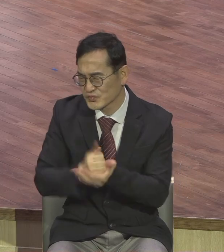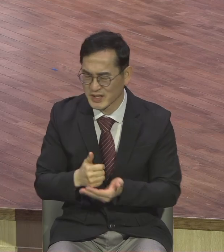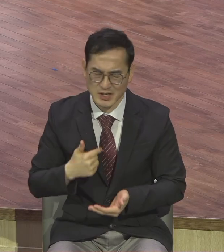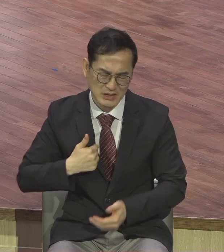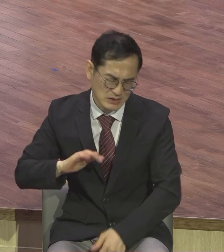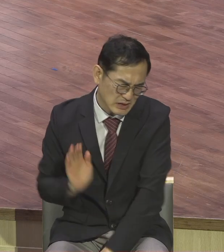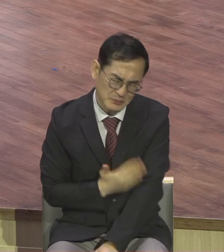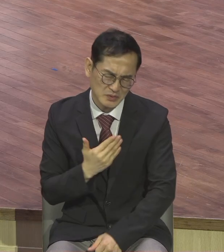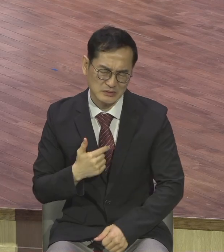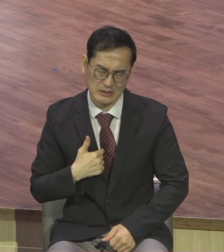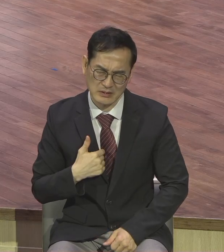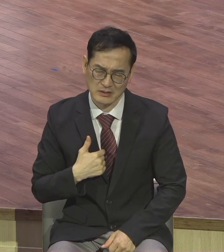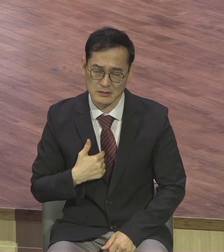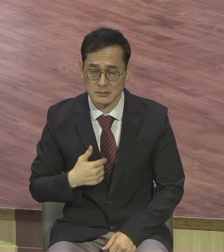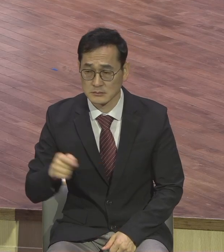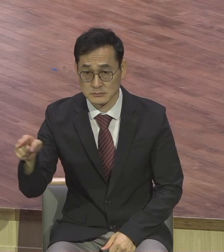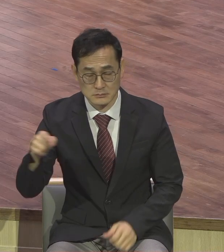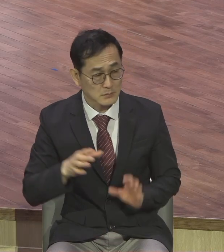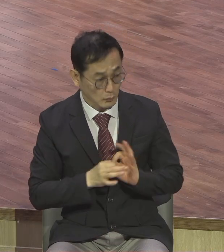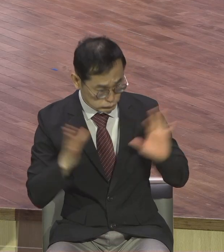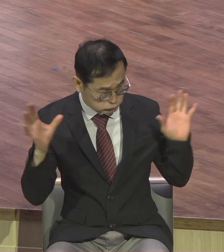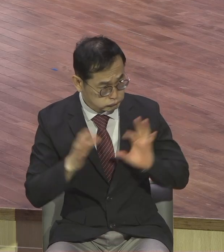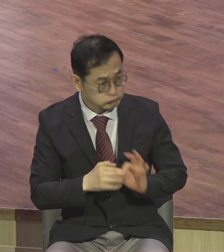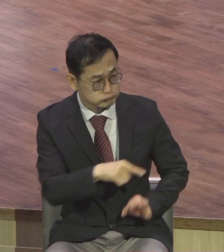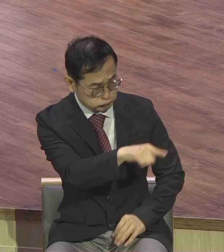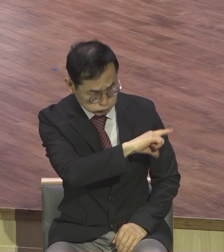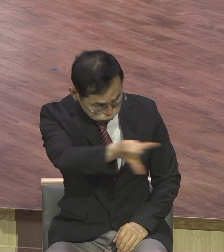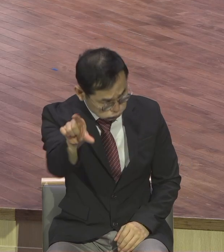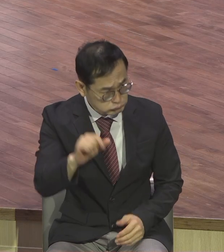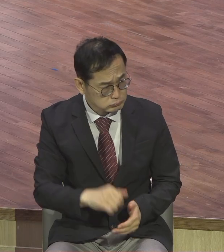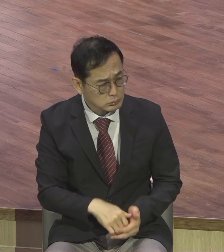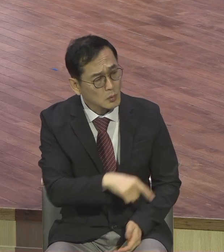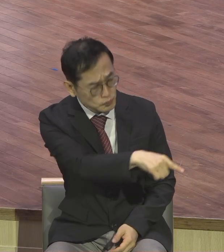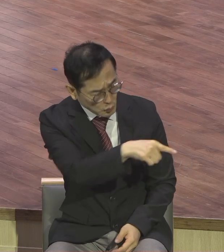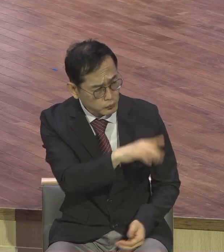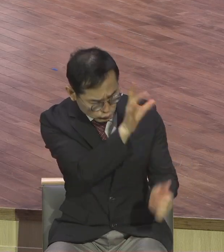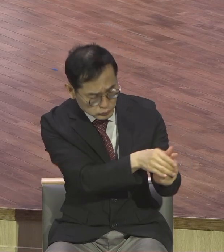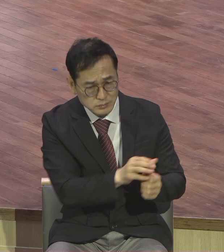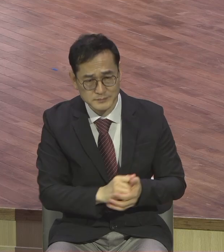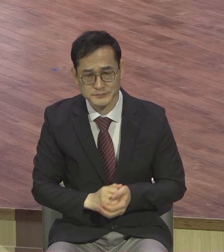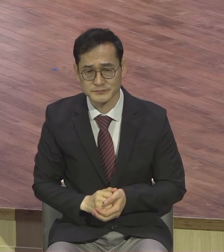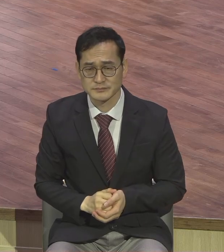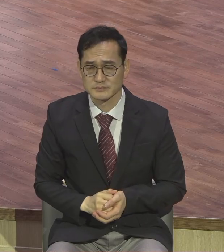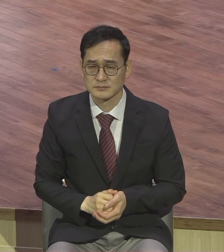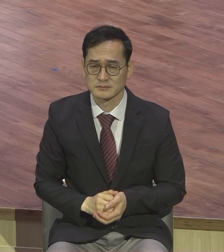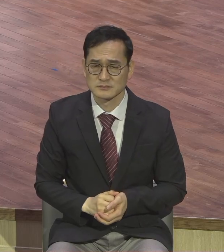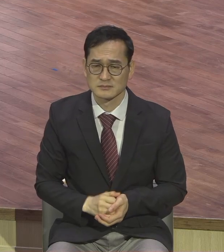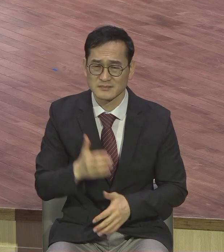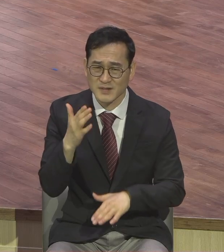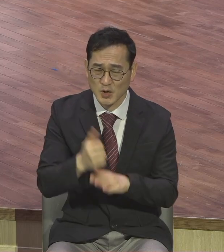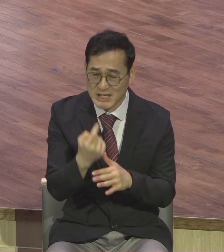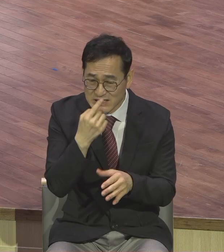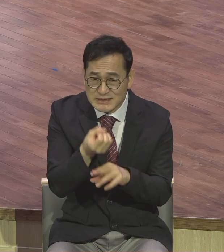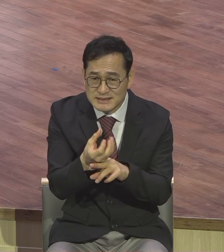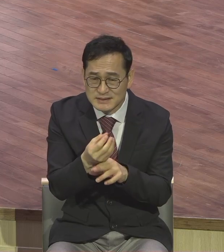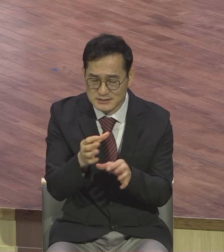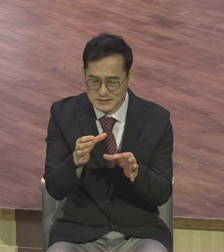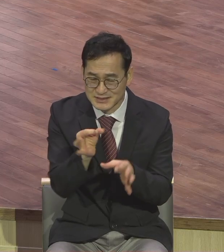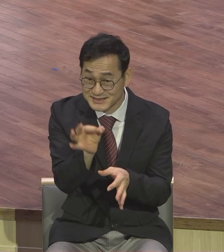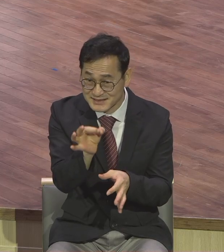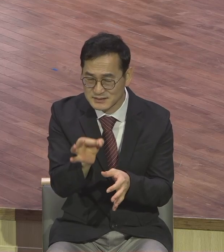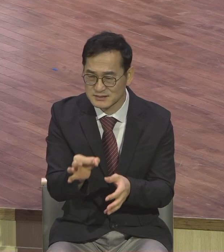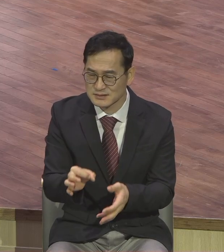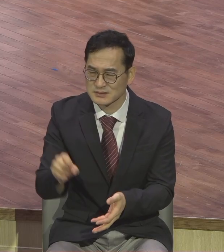이르되 그것이 우리에게 무슨 상관이냐 너가 당하라 하거늘 유다가 은을 성소에 던져넣고